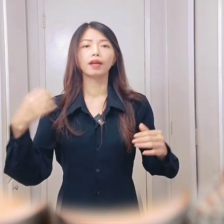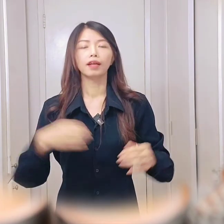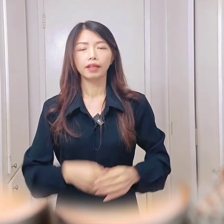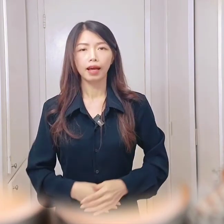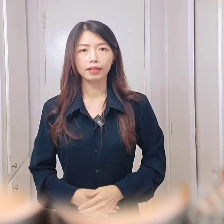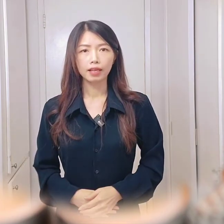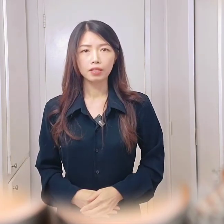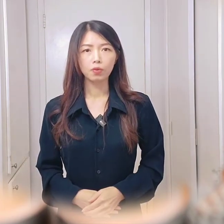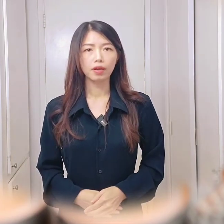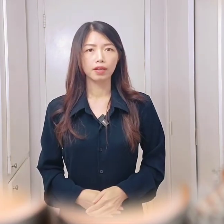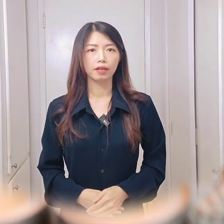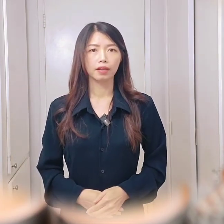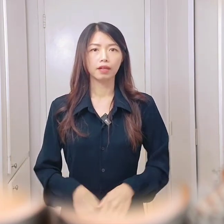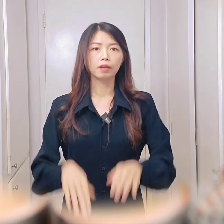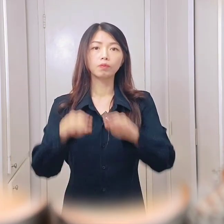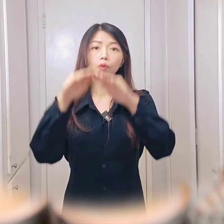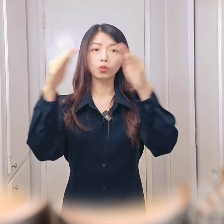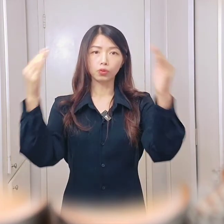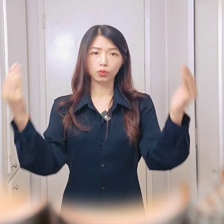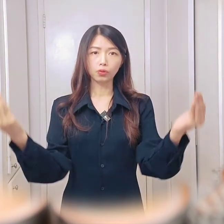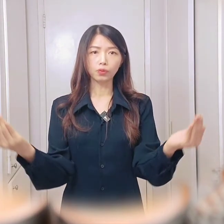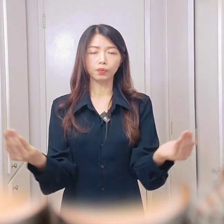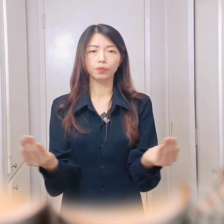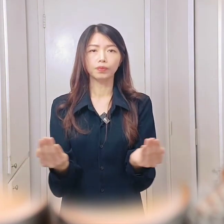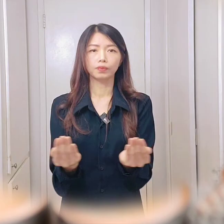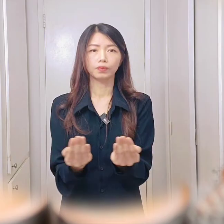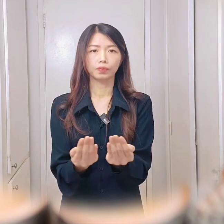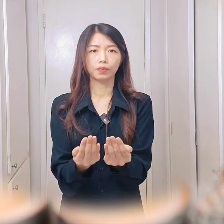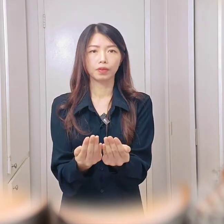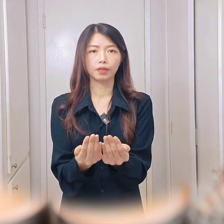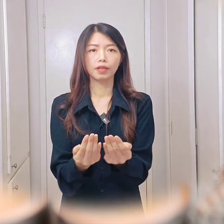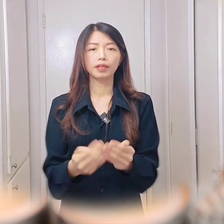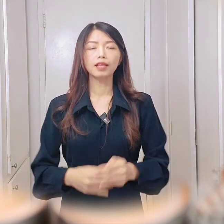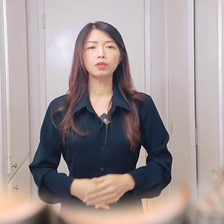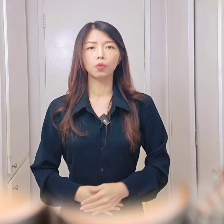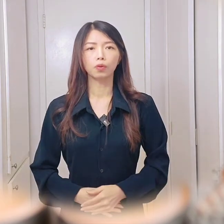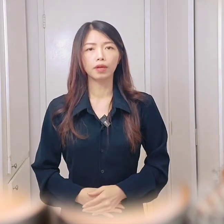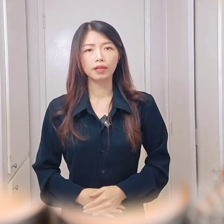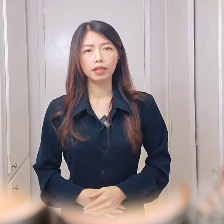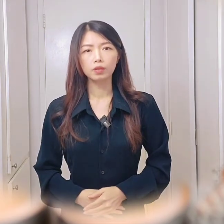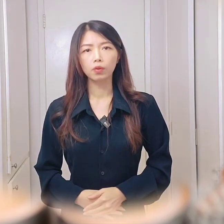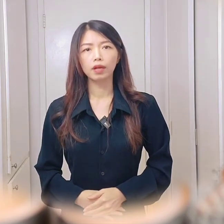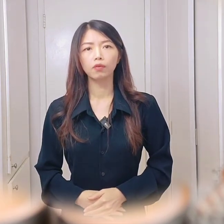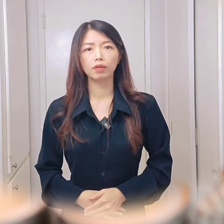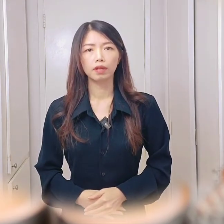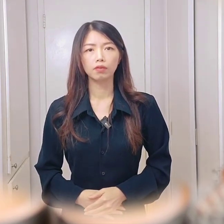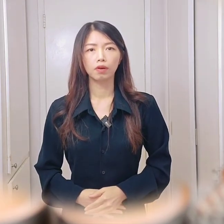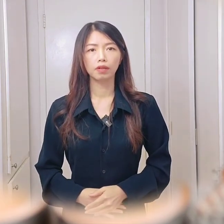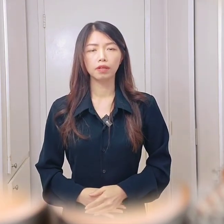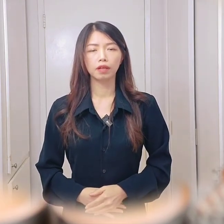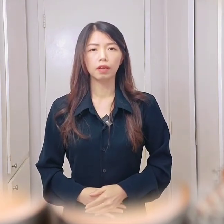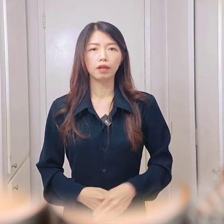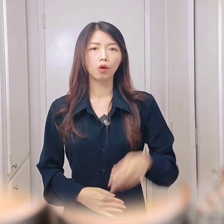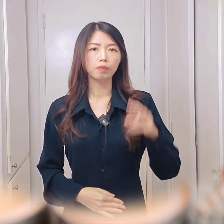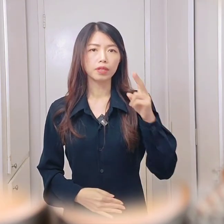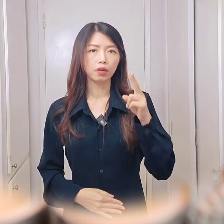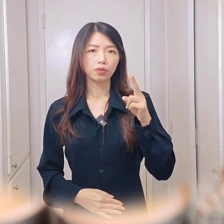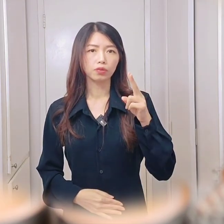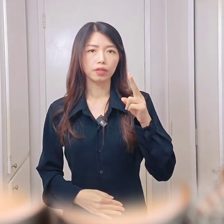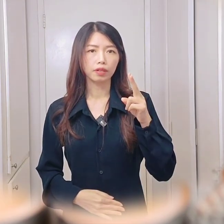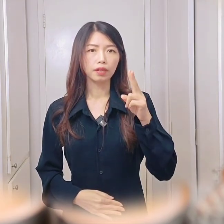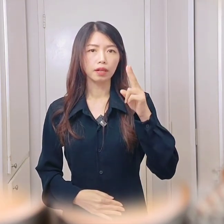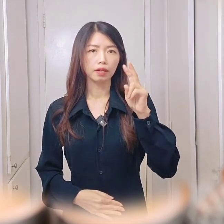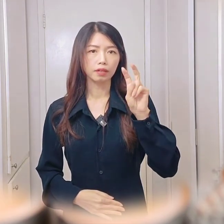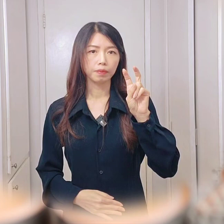됩니다. 다 찬송하기를 모두 찬송. 찬송이라고 한 대수어는